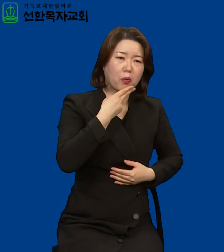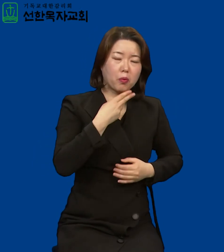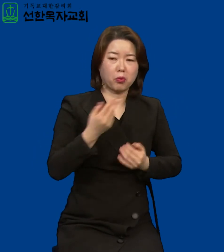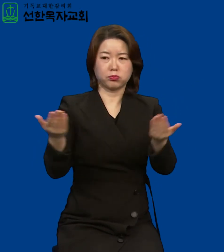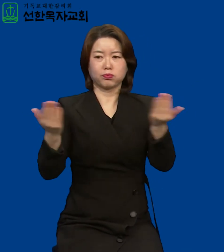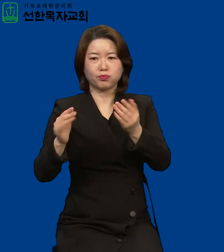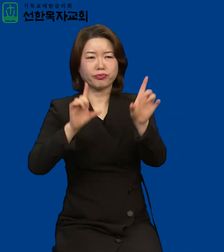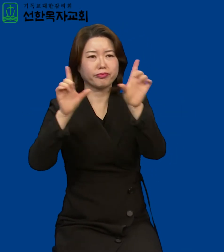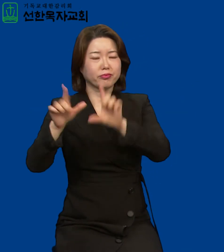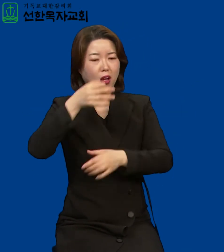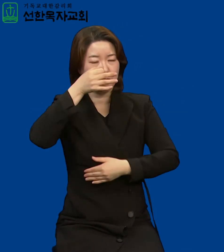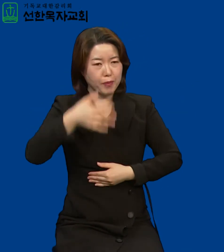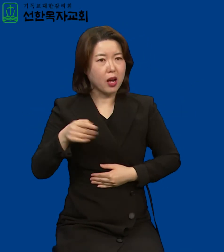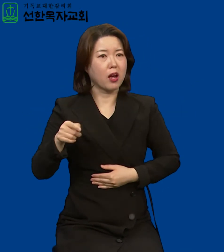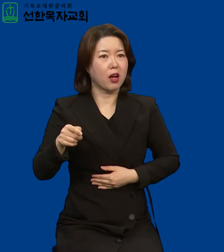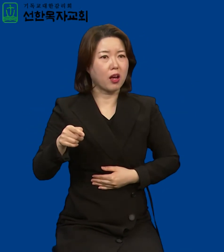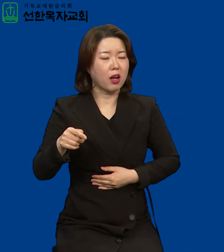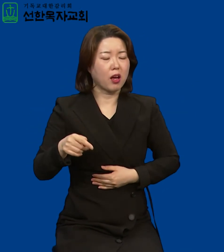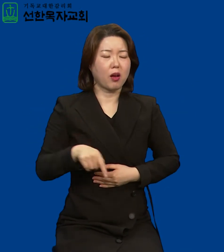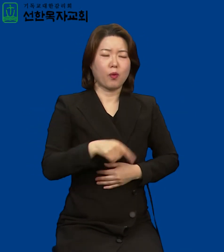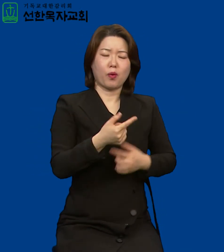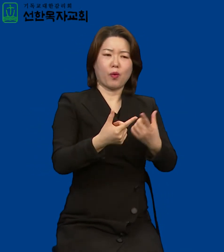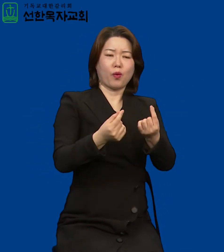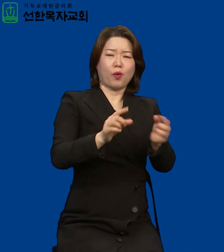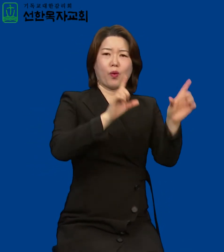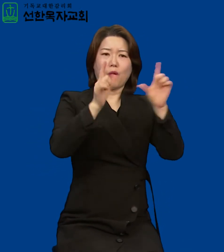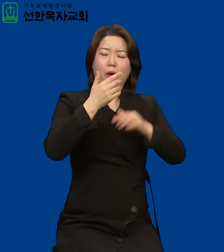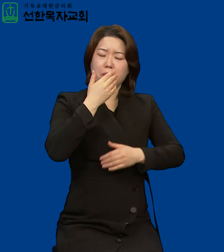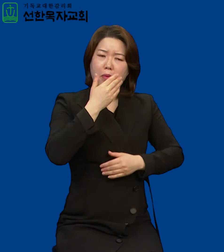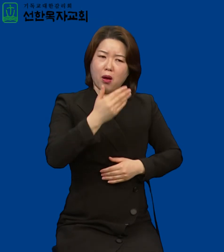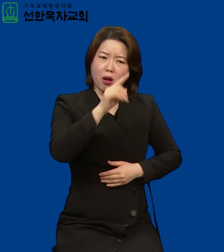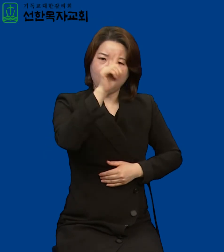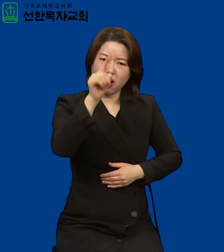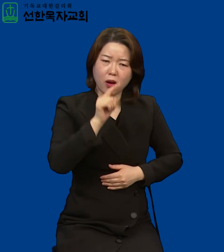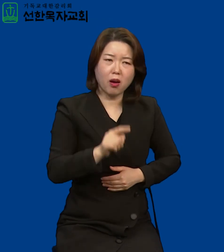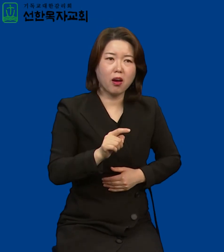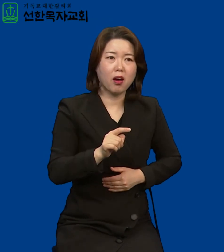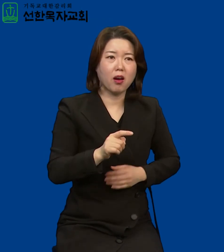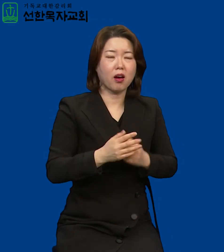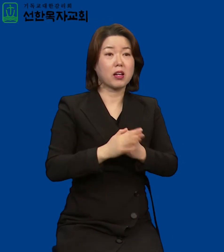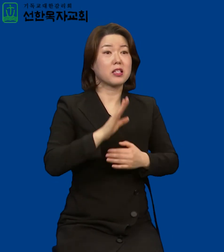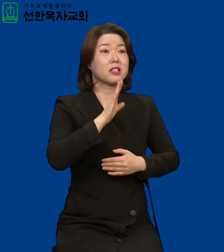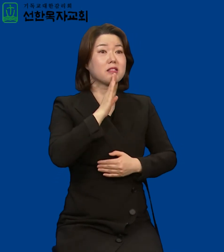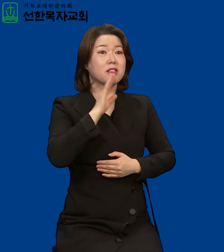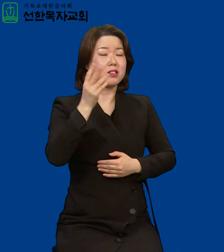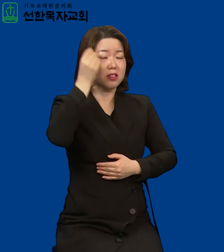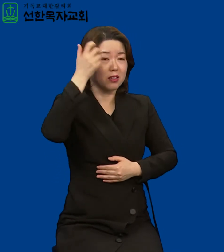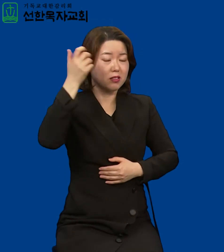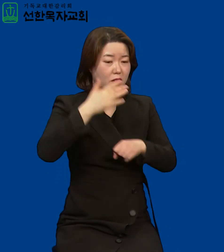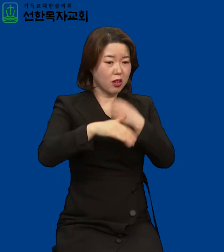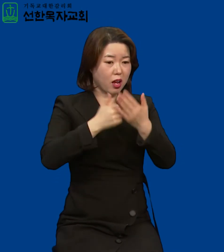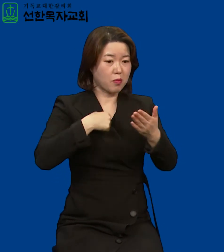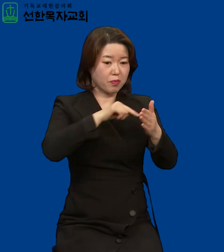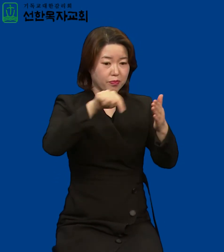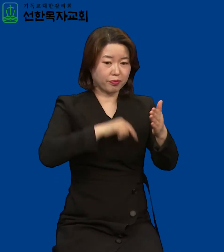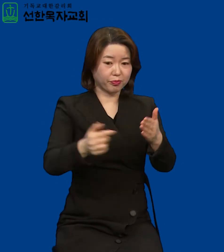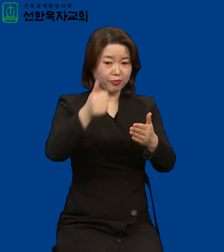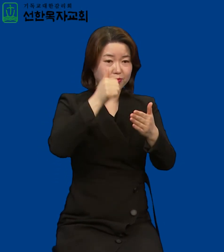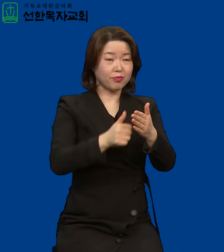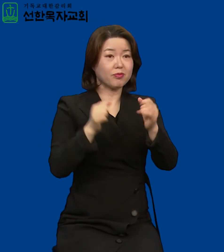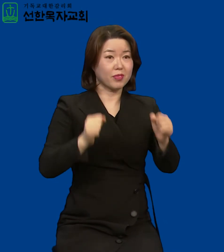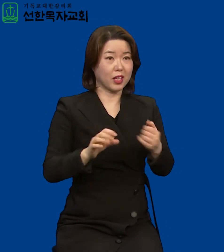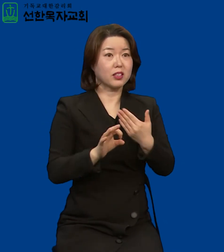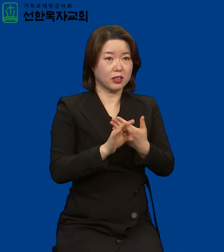직장생활도 힘들고 이렇게 살 수 있겠느냐는 겁니다. 정말 성령 하나님이 내 안에 계시다면